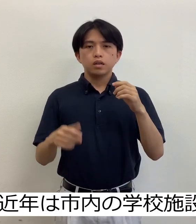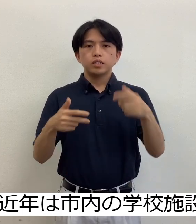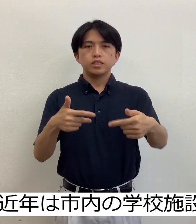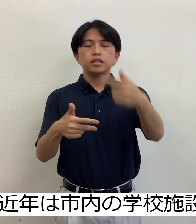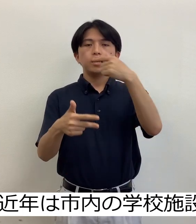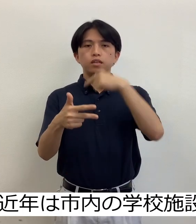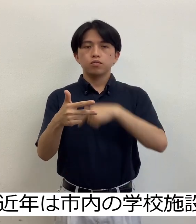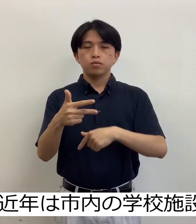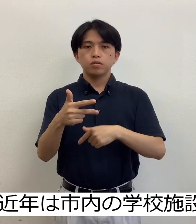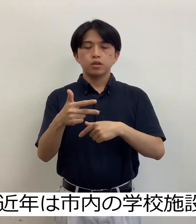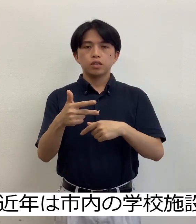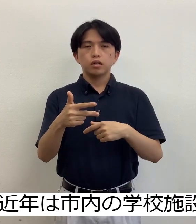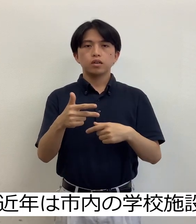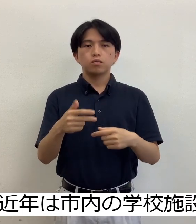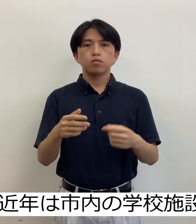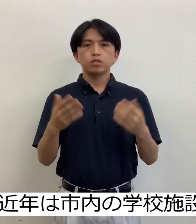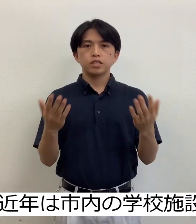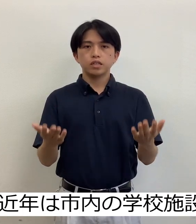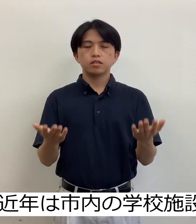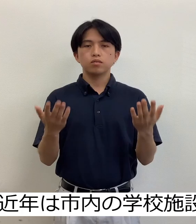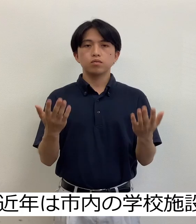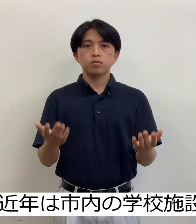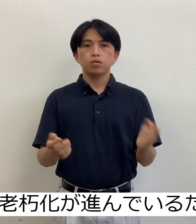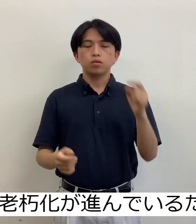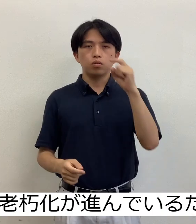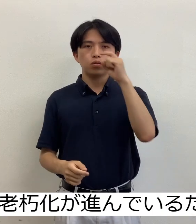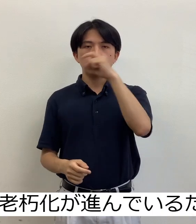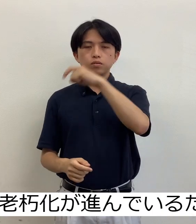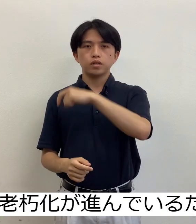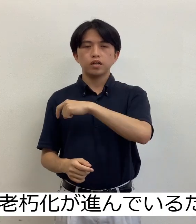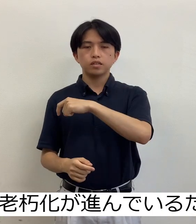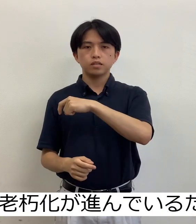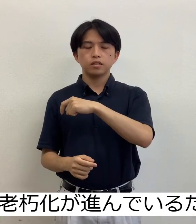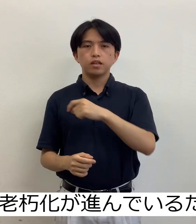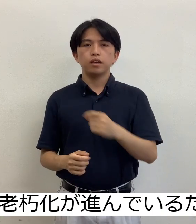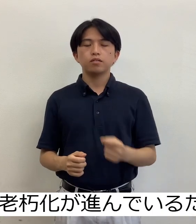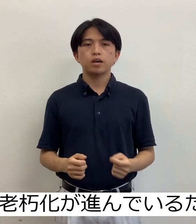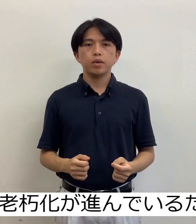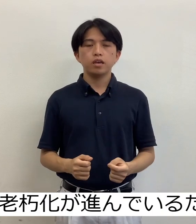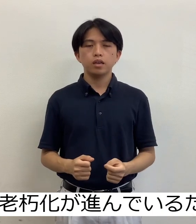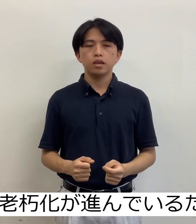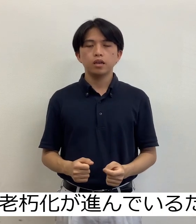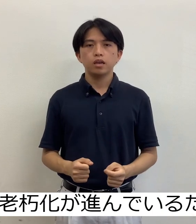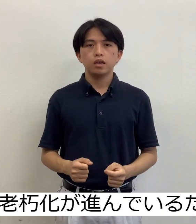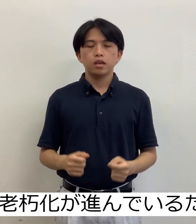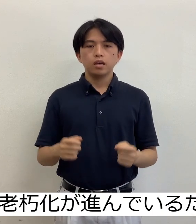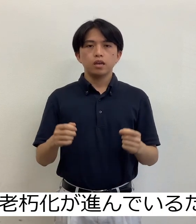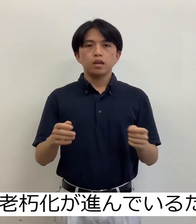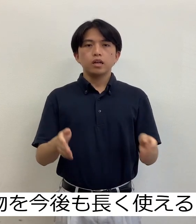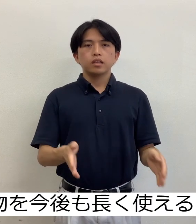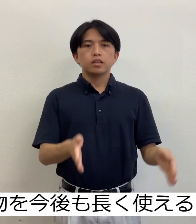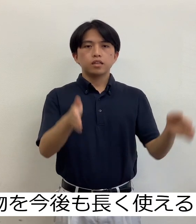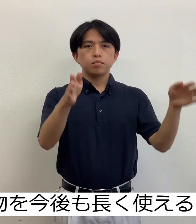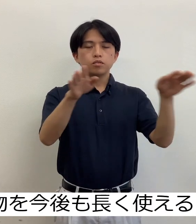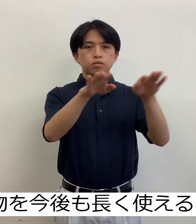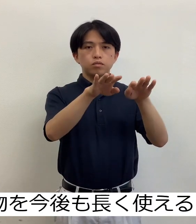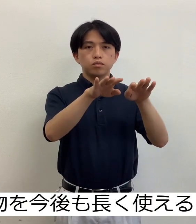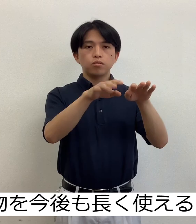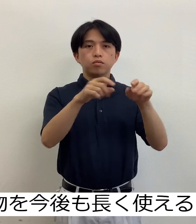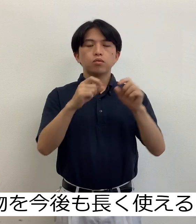市内の学校施設の老朽化が進んでいるため、建物を